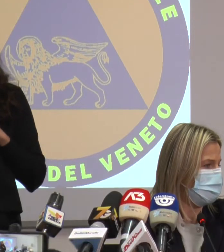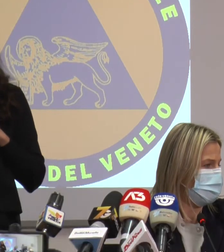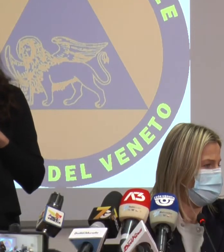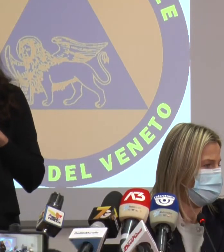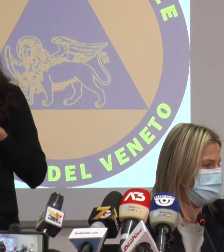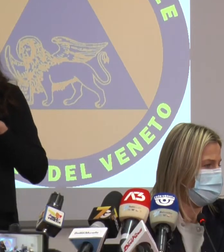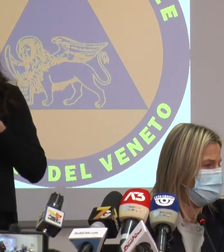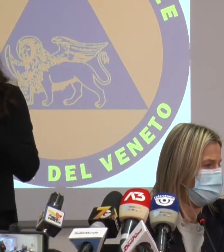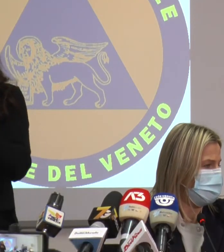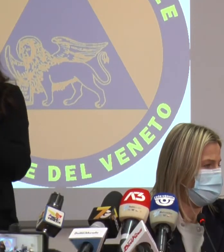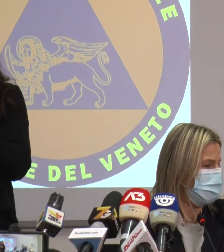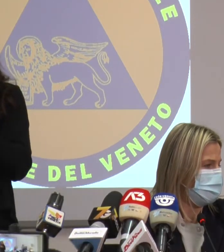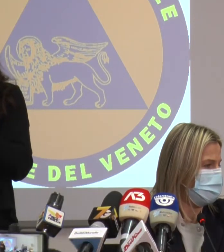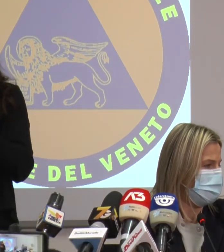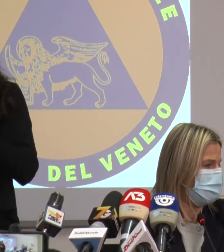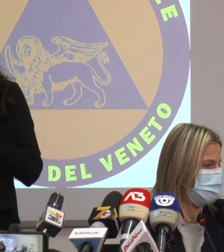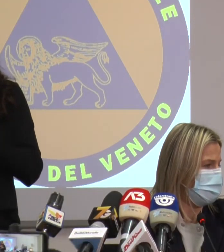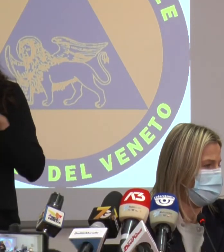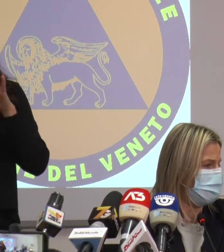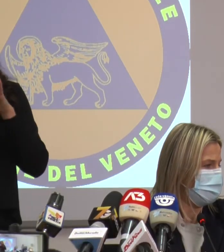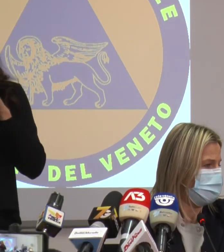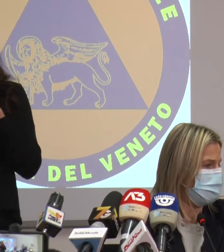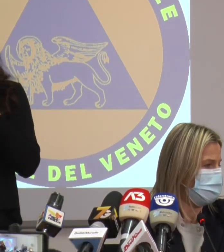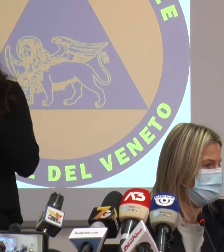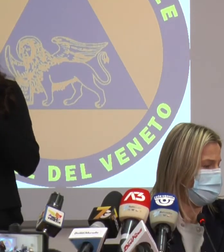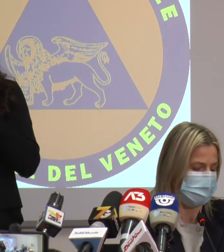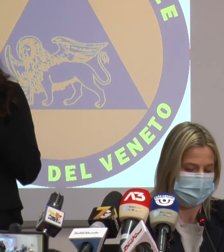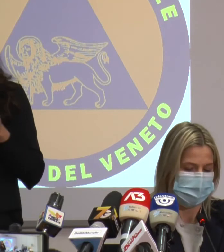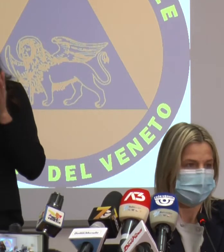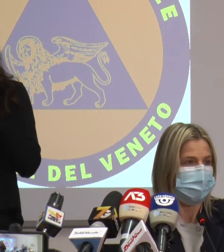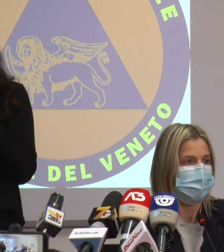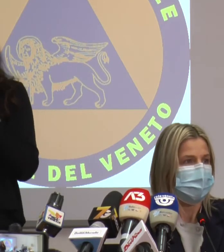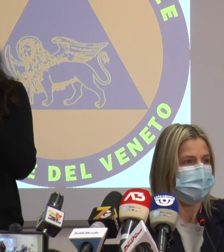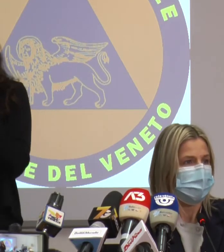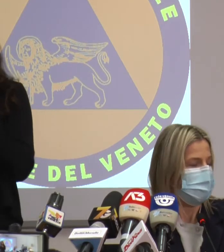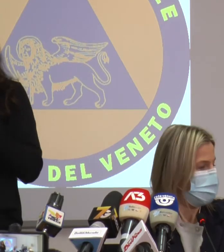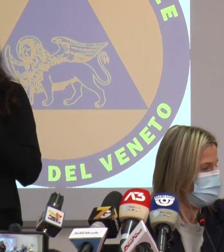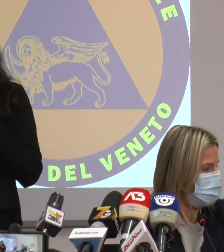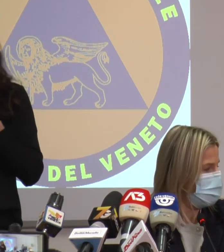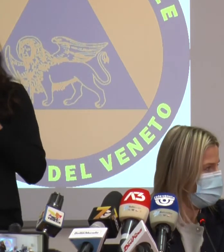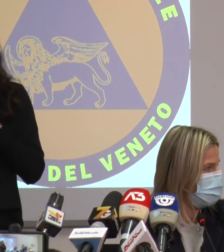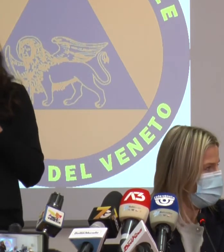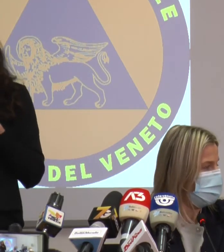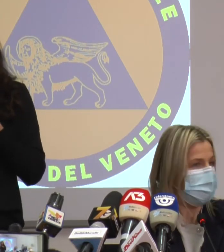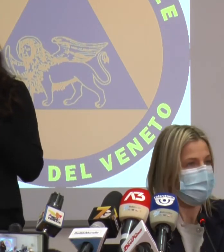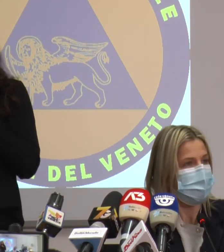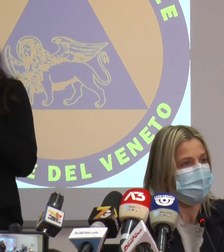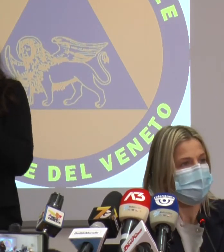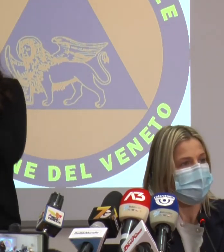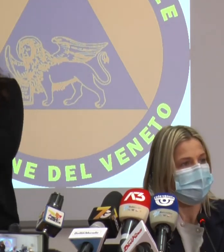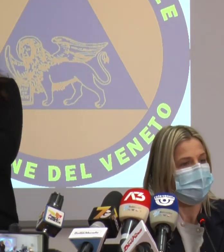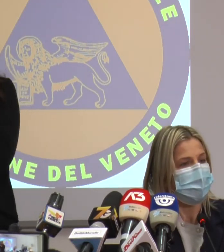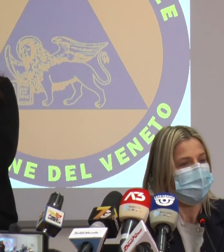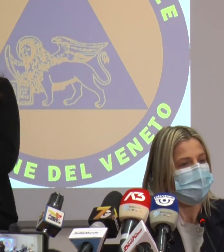ultra sessantenni e categorie a rischio e poi se avremo il vaccino anche popolazione generale, quindi l'adesione va valutata in